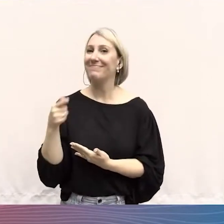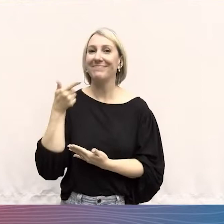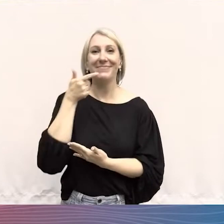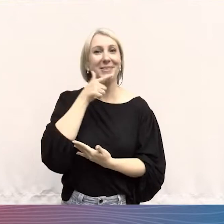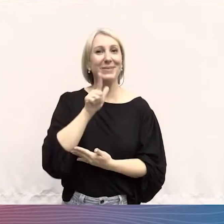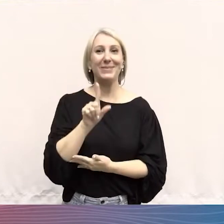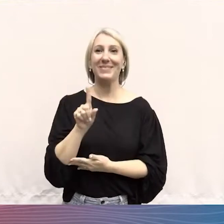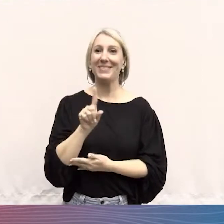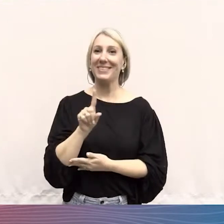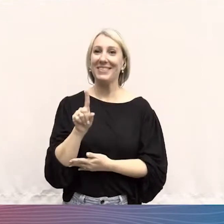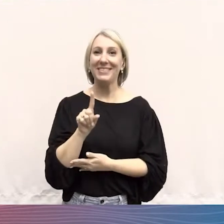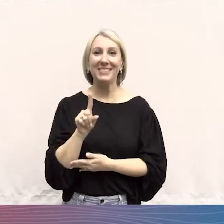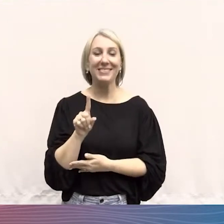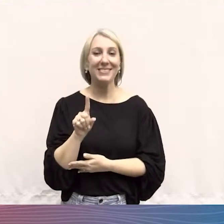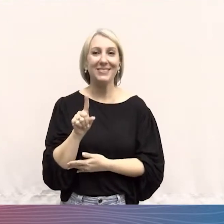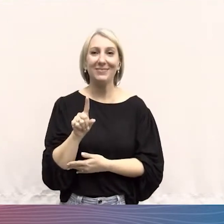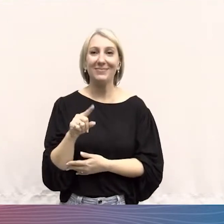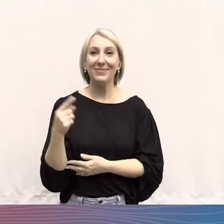qual somos nós.